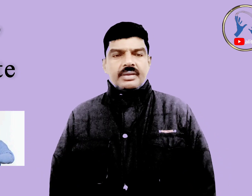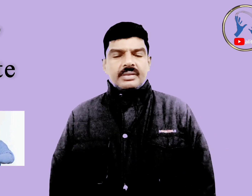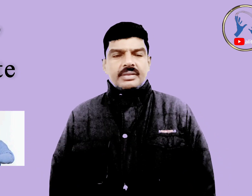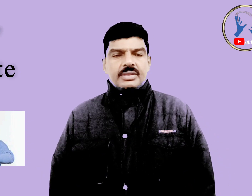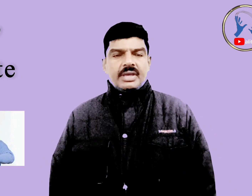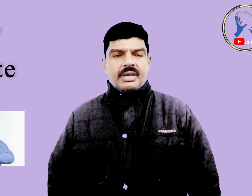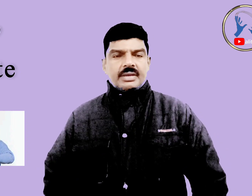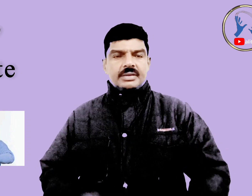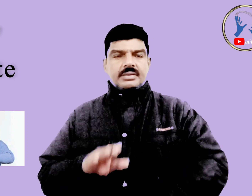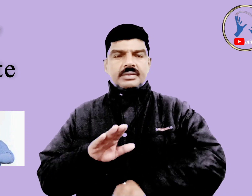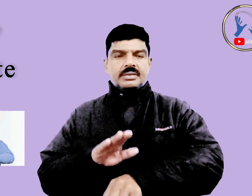देर।